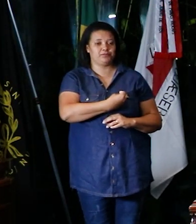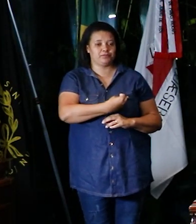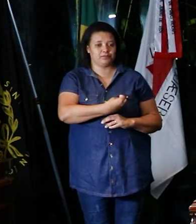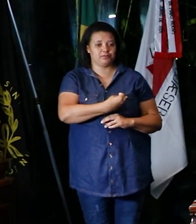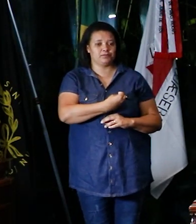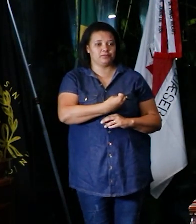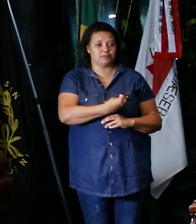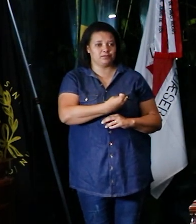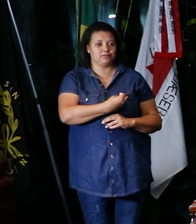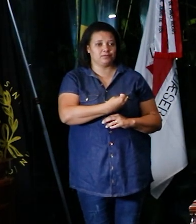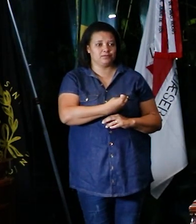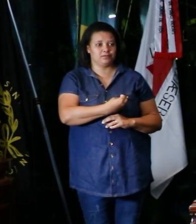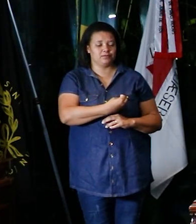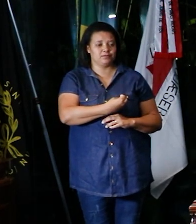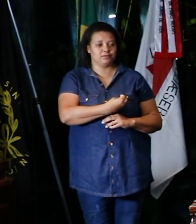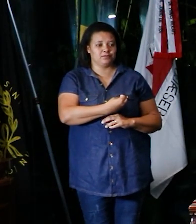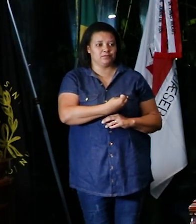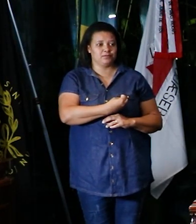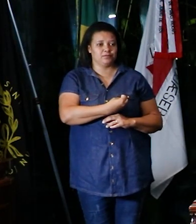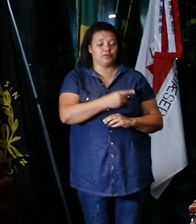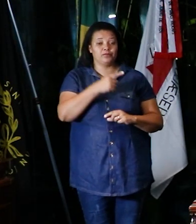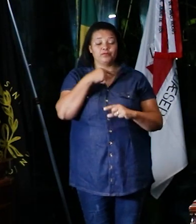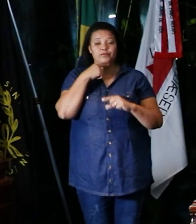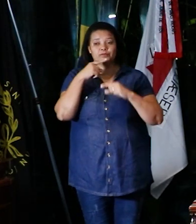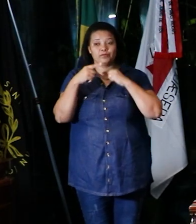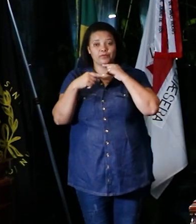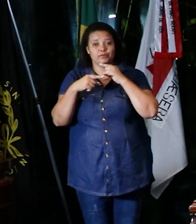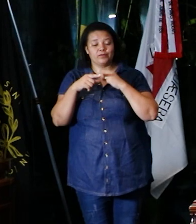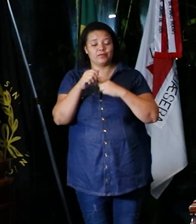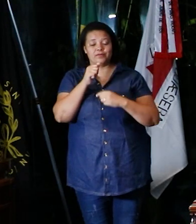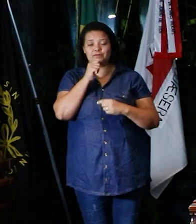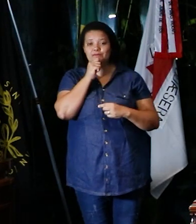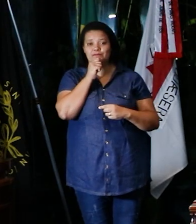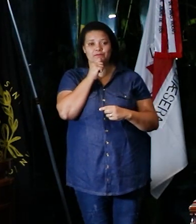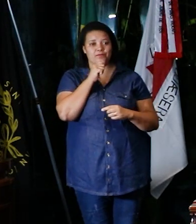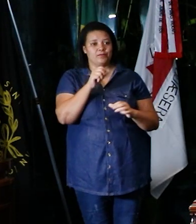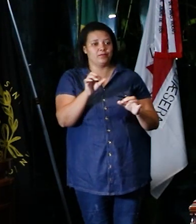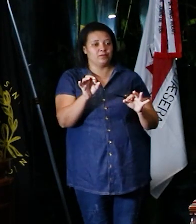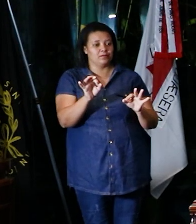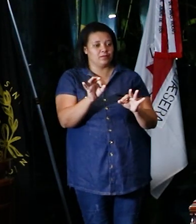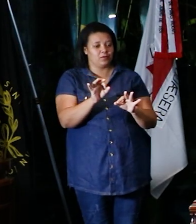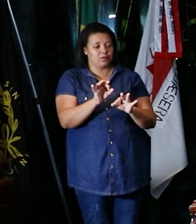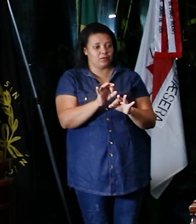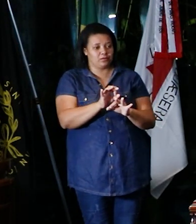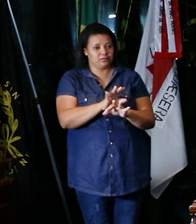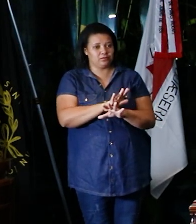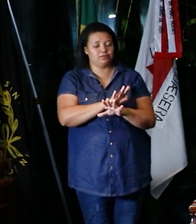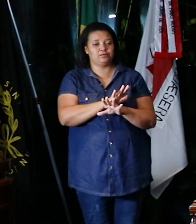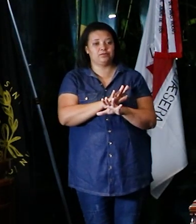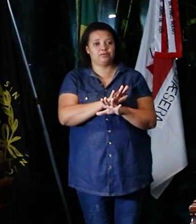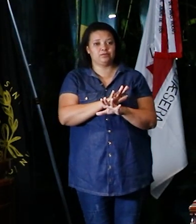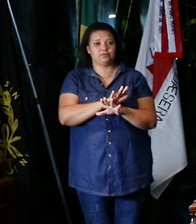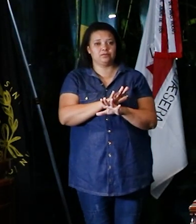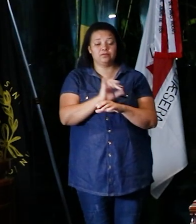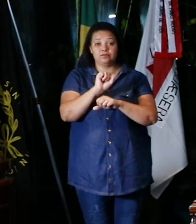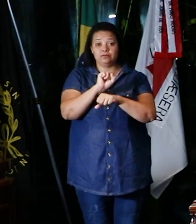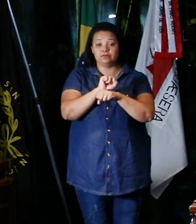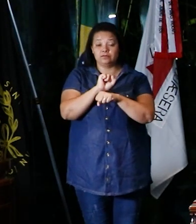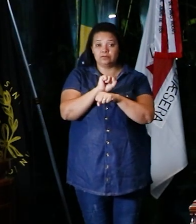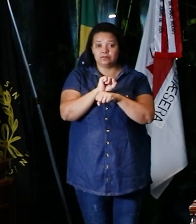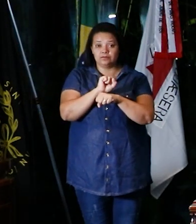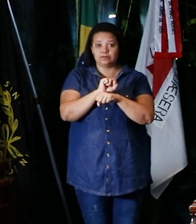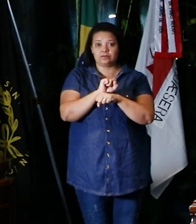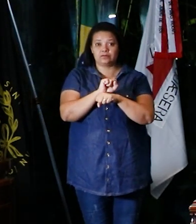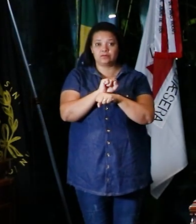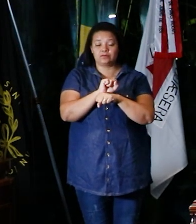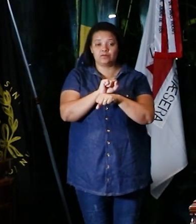vida, a indagação do acabado e aguda expogestação da